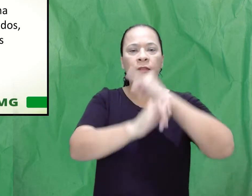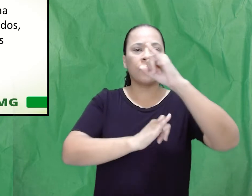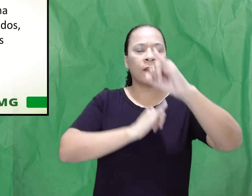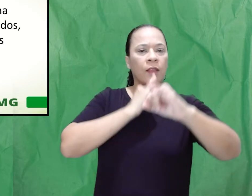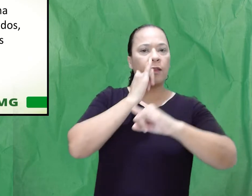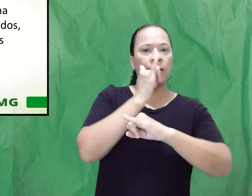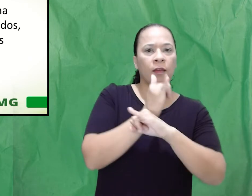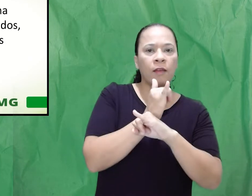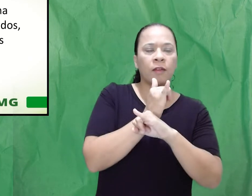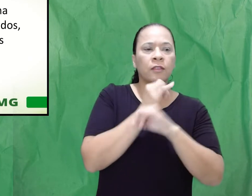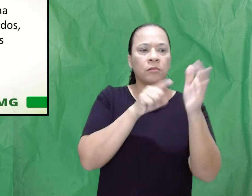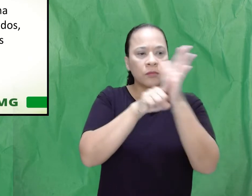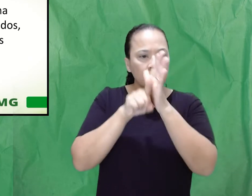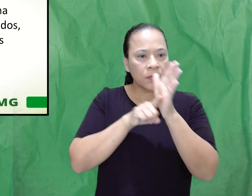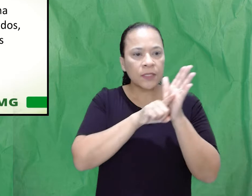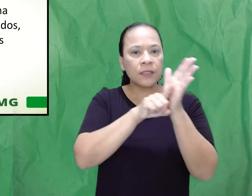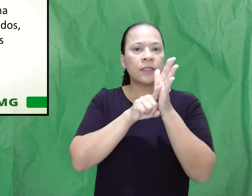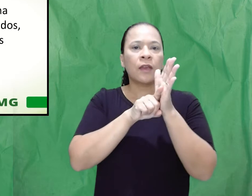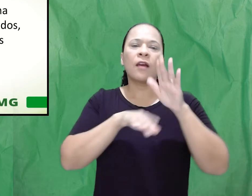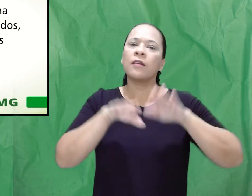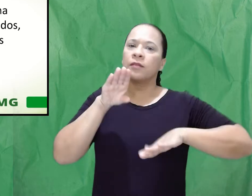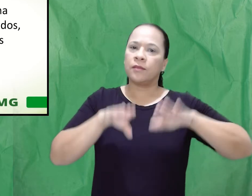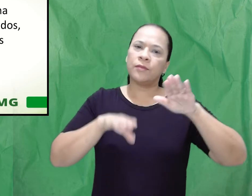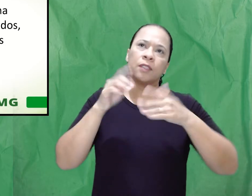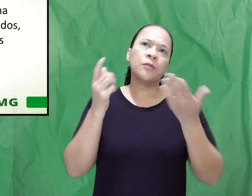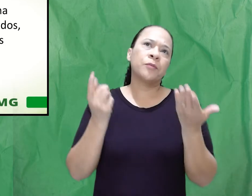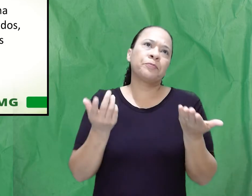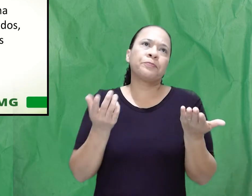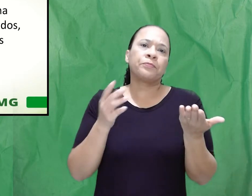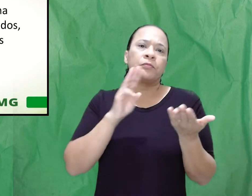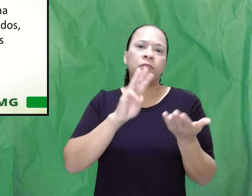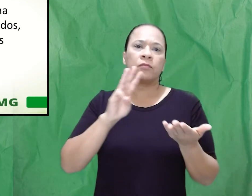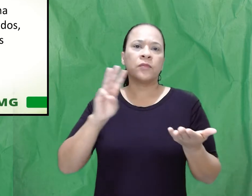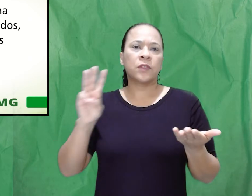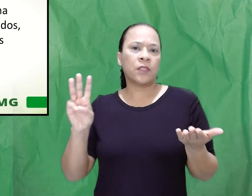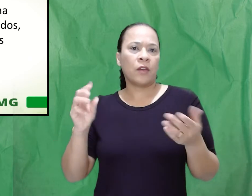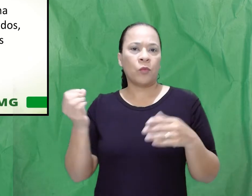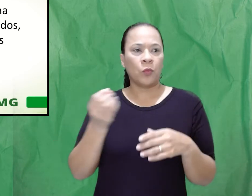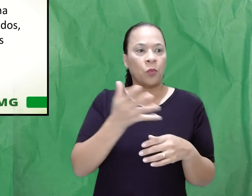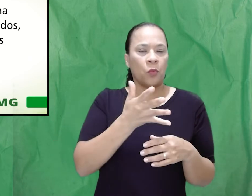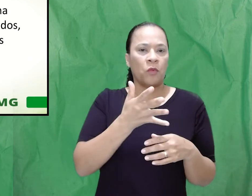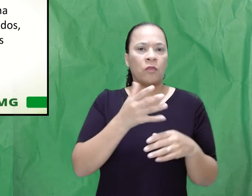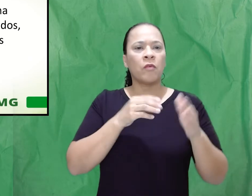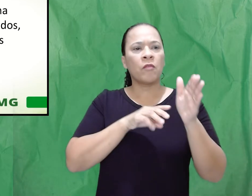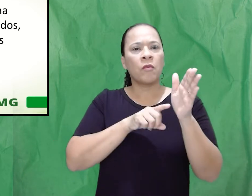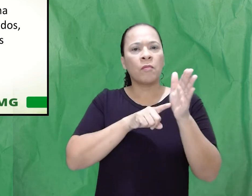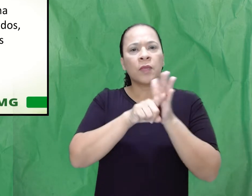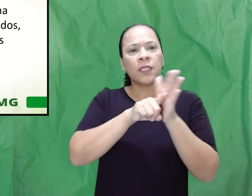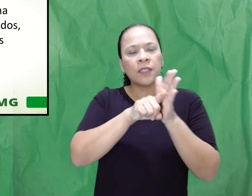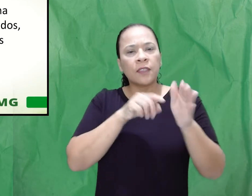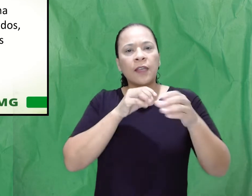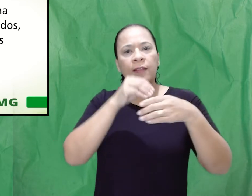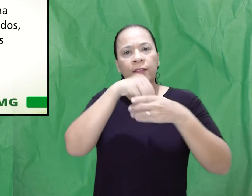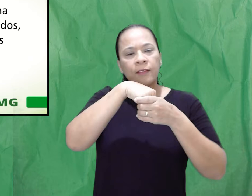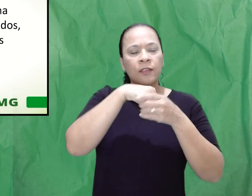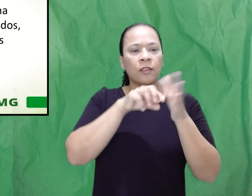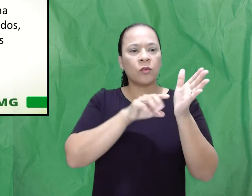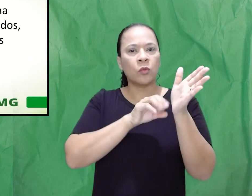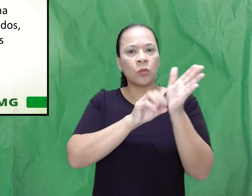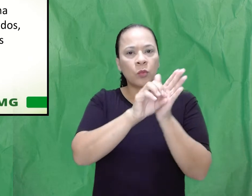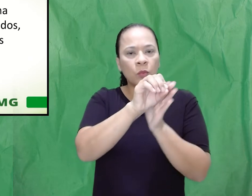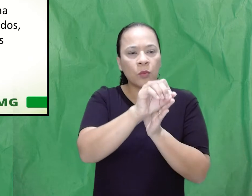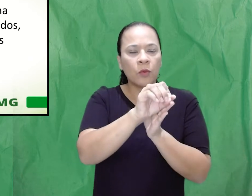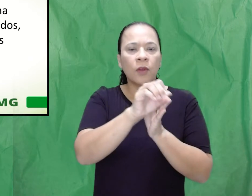isso permite que quando um usuário busca algum site no Google, esse site seja disponibilizado o link para o